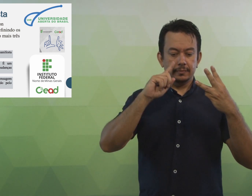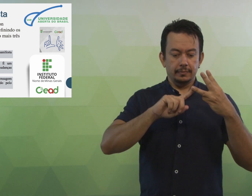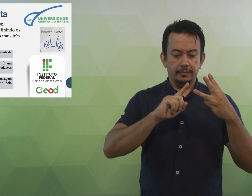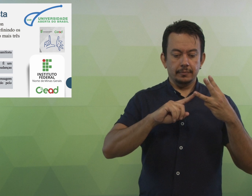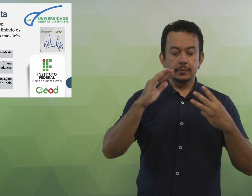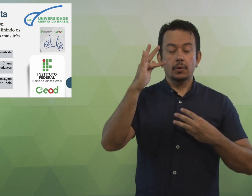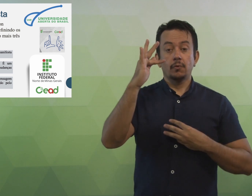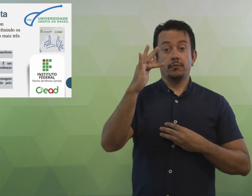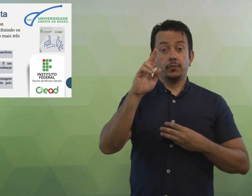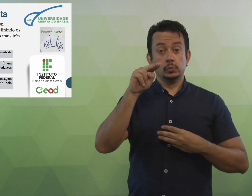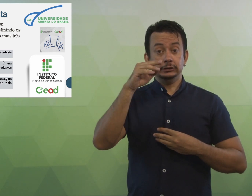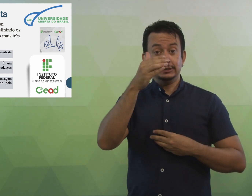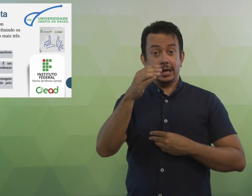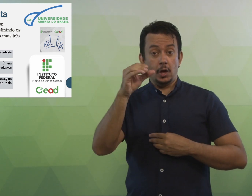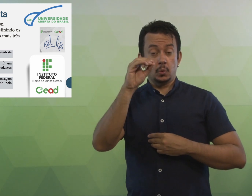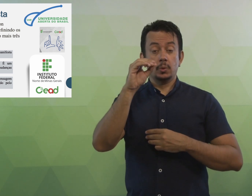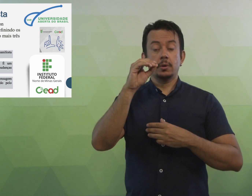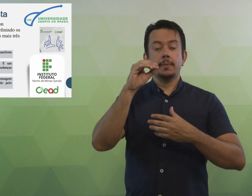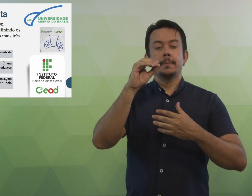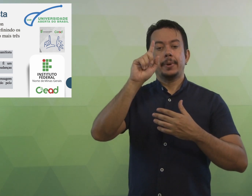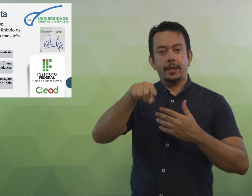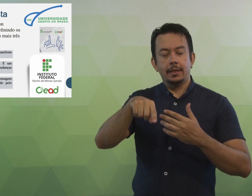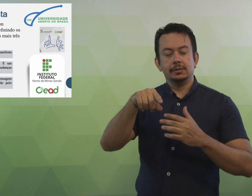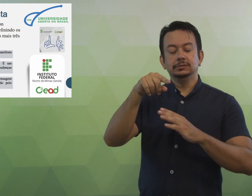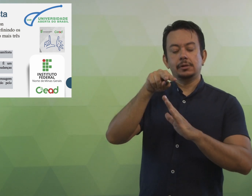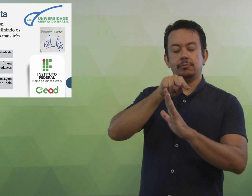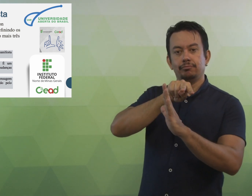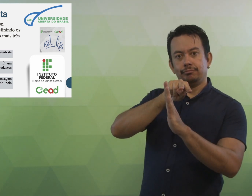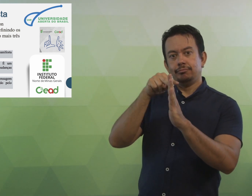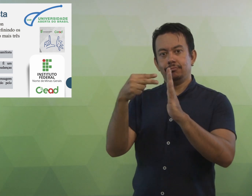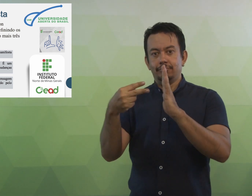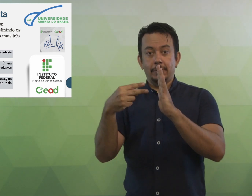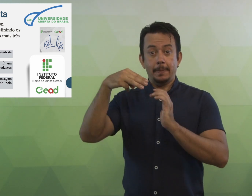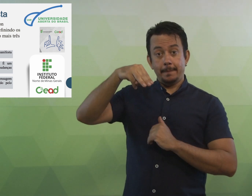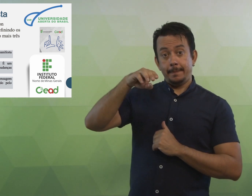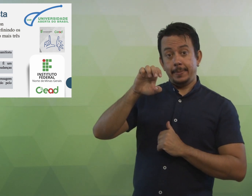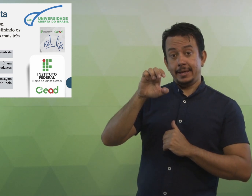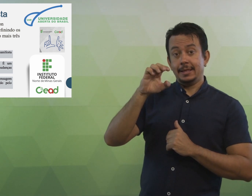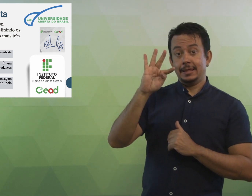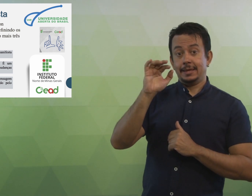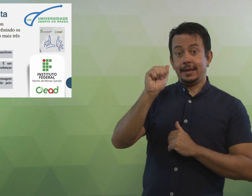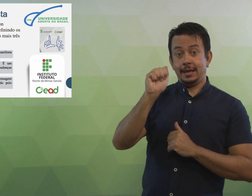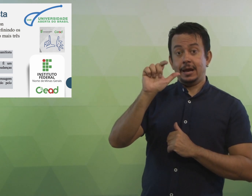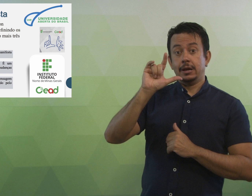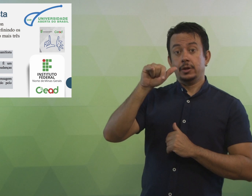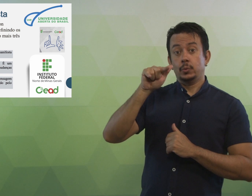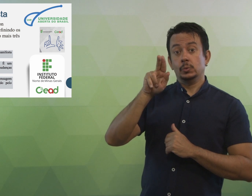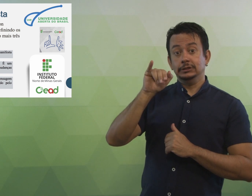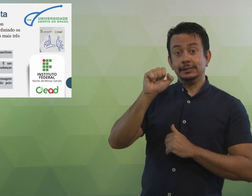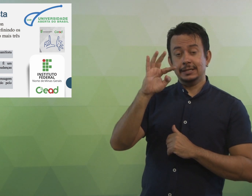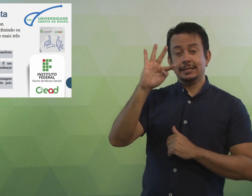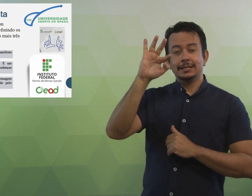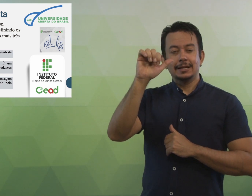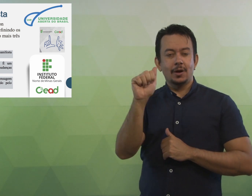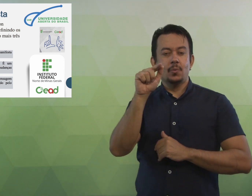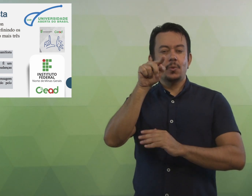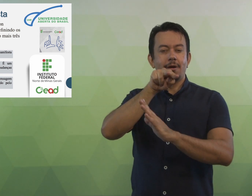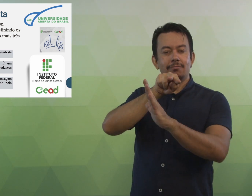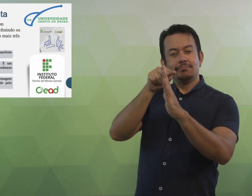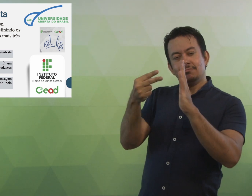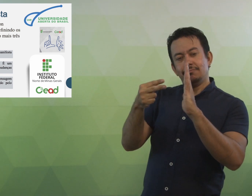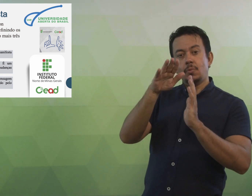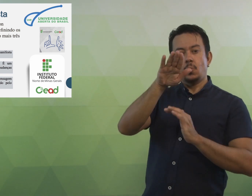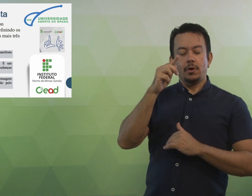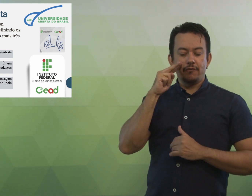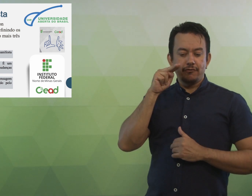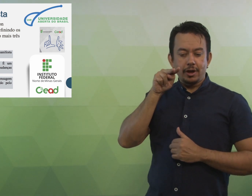que se expressa de forma que é gostoso ouvir, que tem uma voz que você se sente bem ao ouvir. E